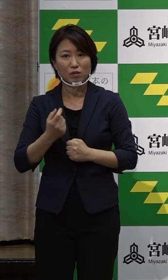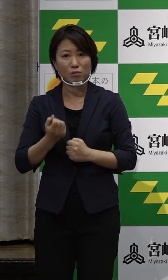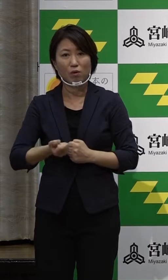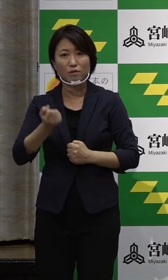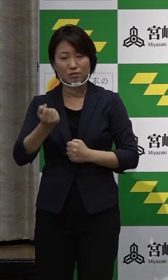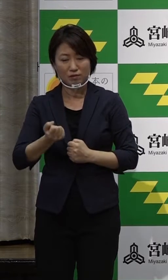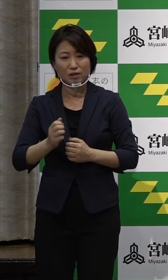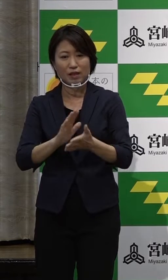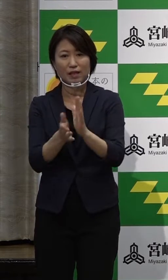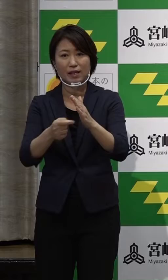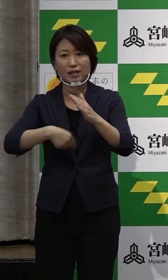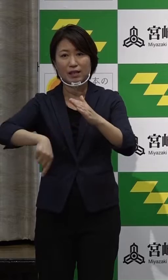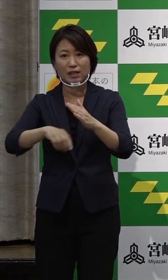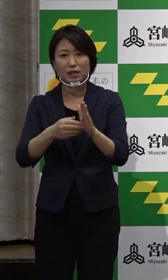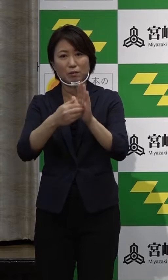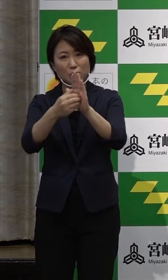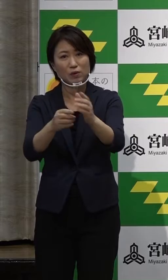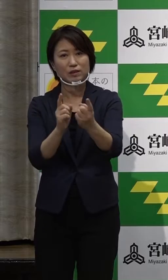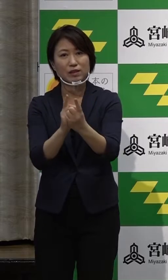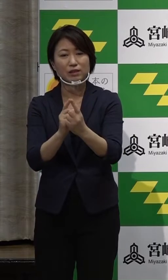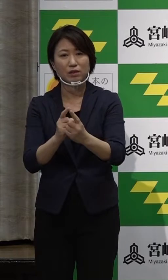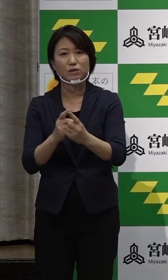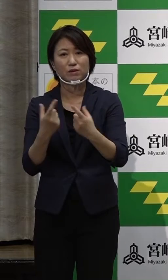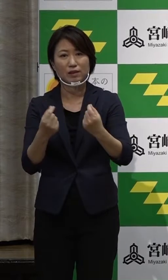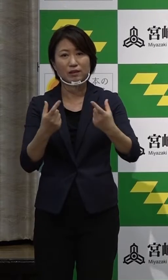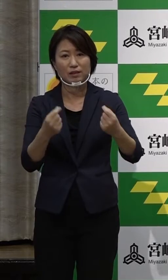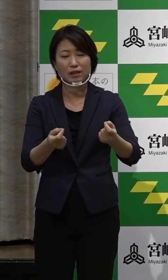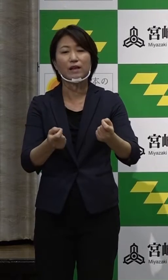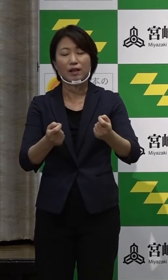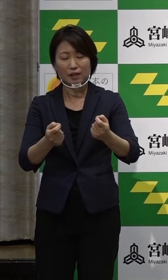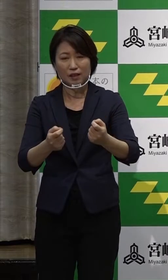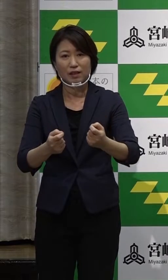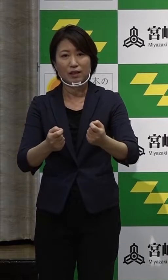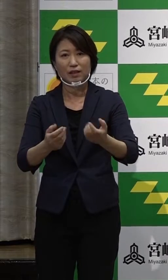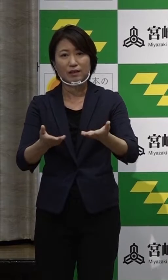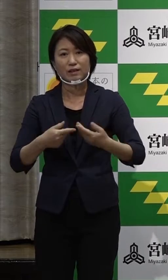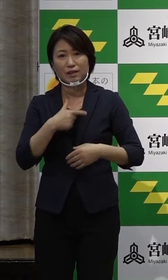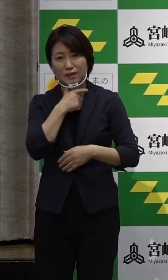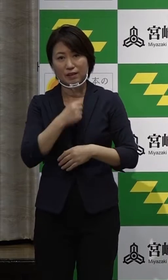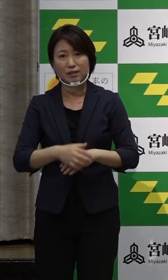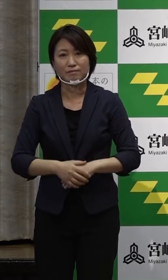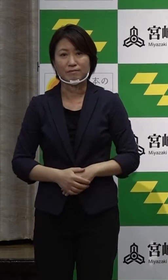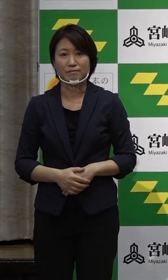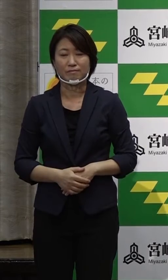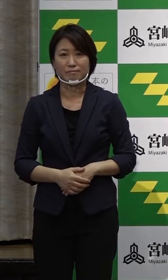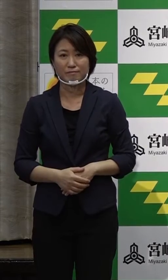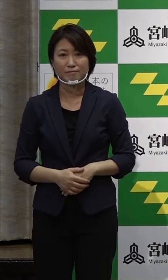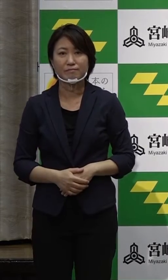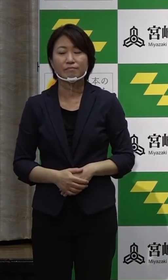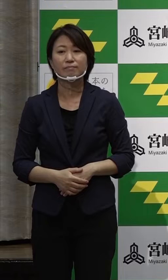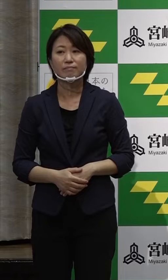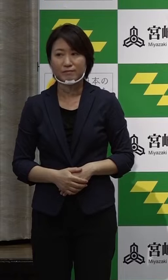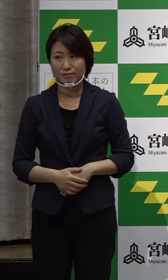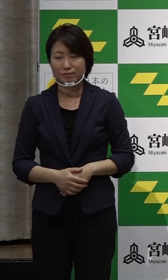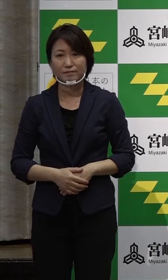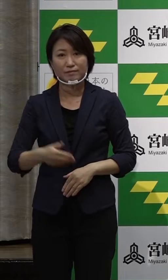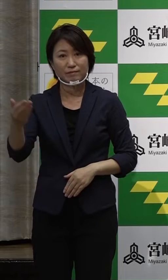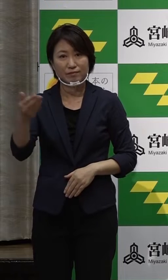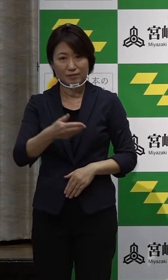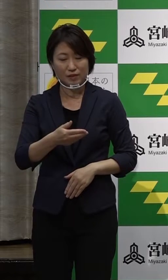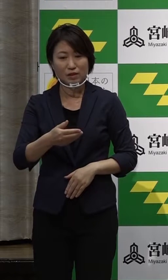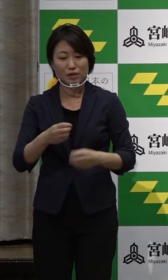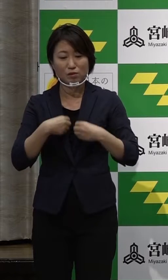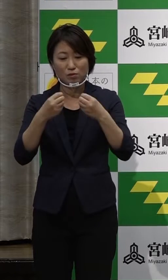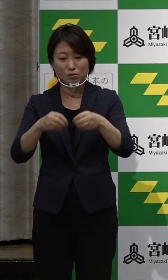ても感染防止対策を最大限徹底をいただきたい、そのように考えております。 クラスターの発生